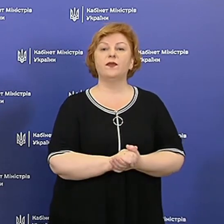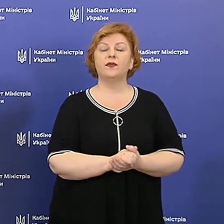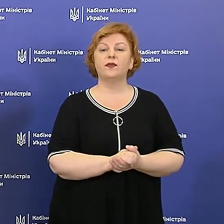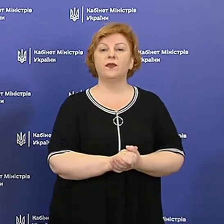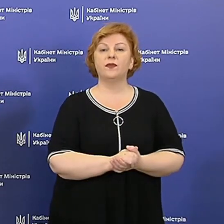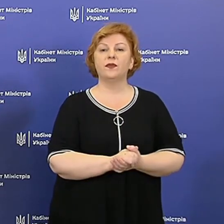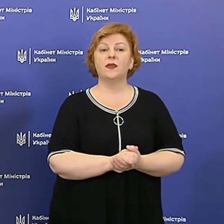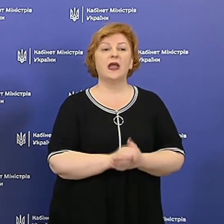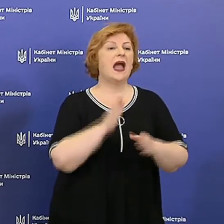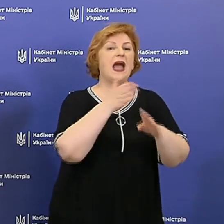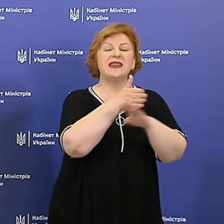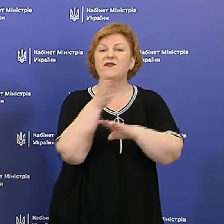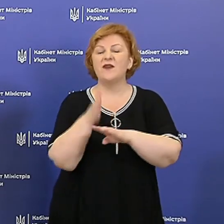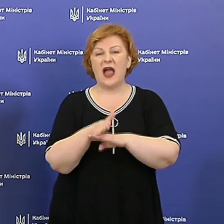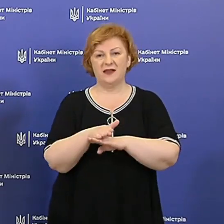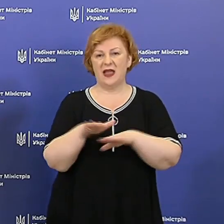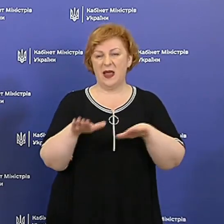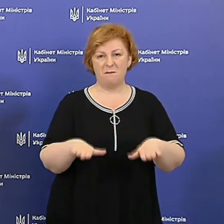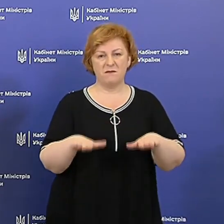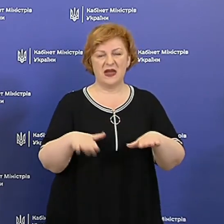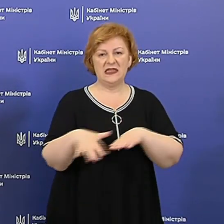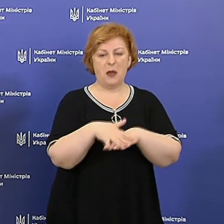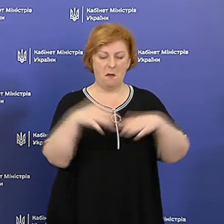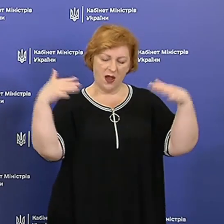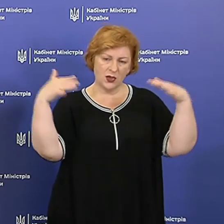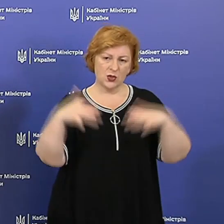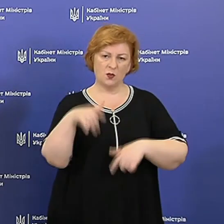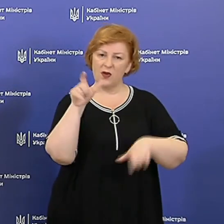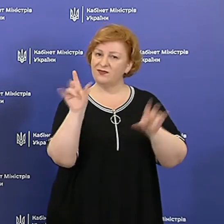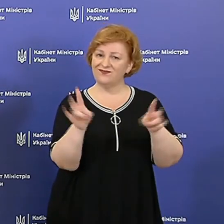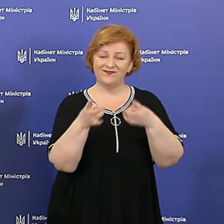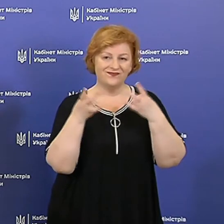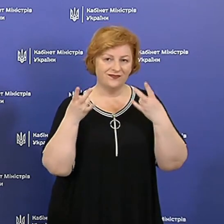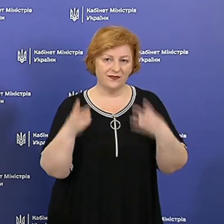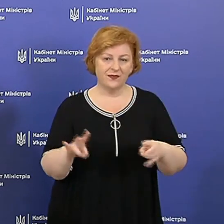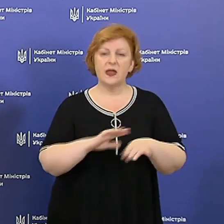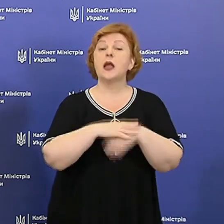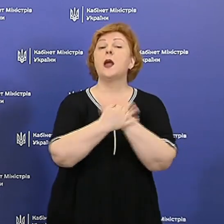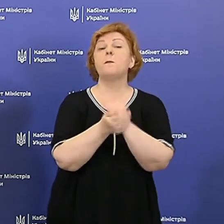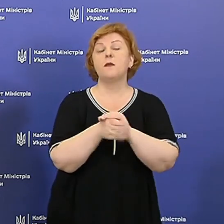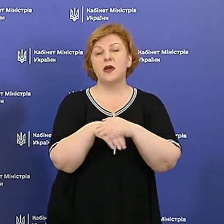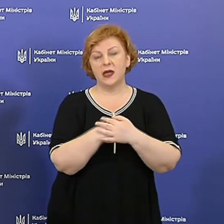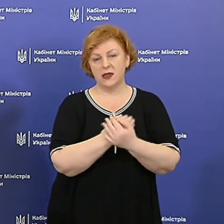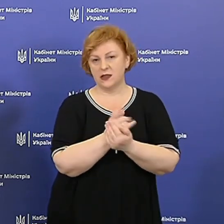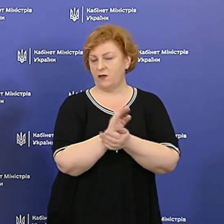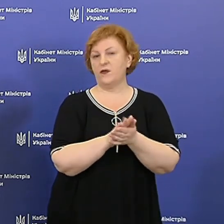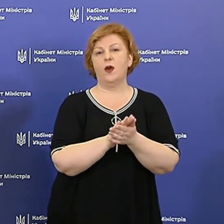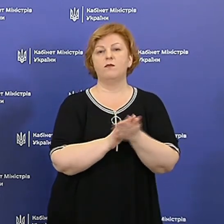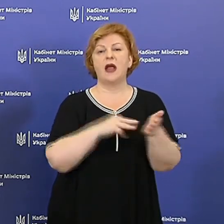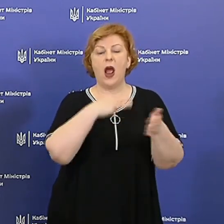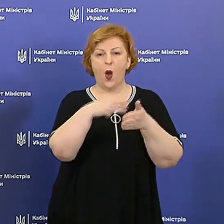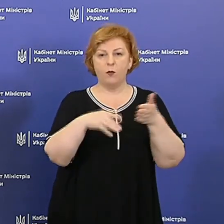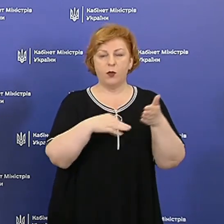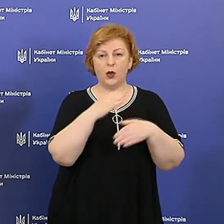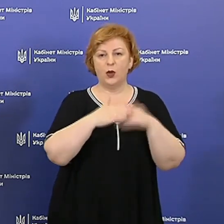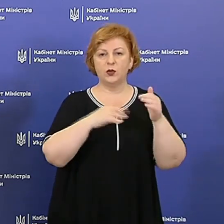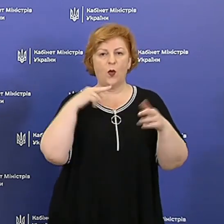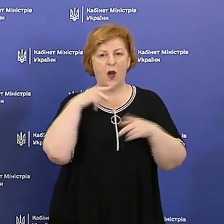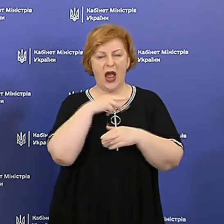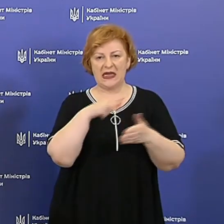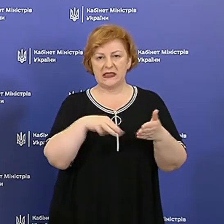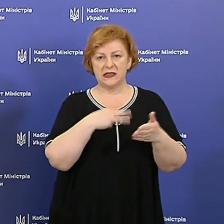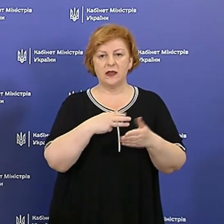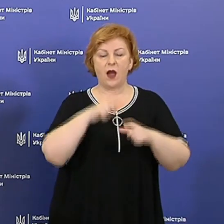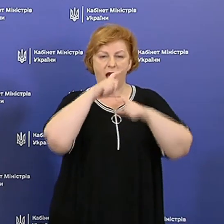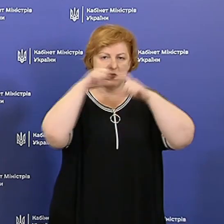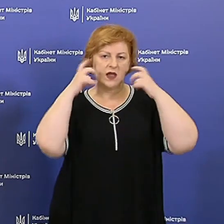Не відвідуйте місця масового скупчення людей. Мийте руки, обробляйте руки антисептиком.